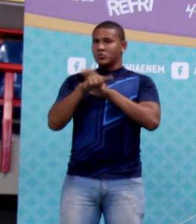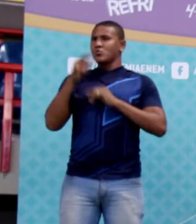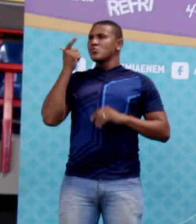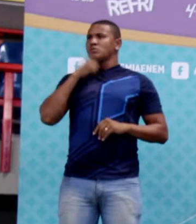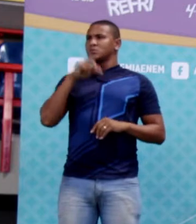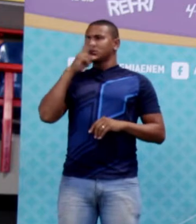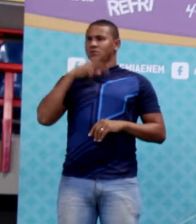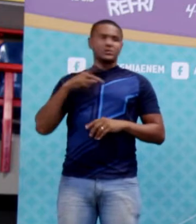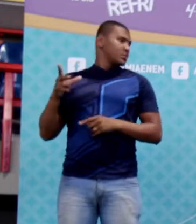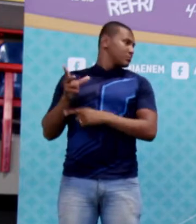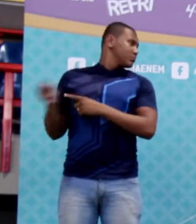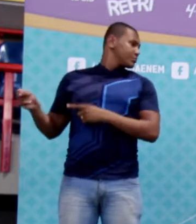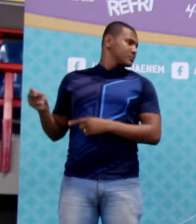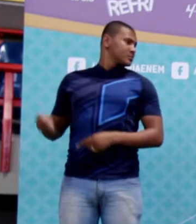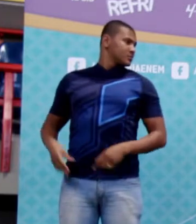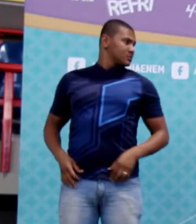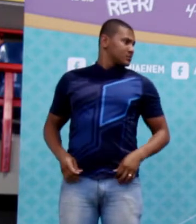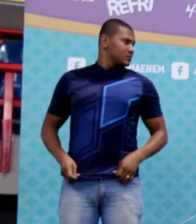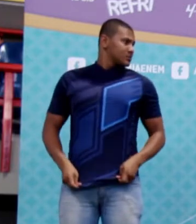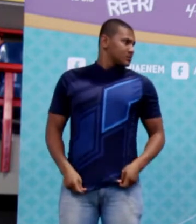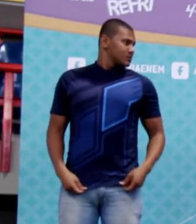né?